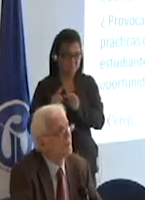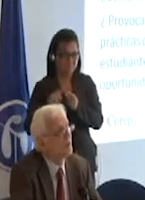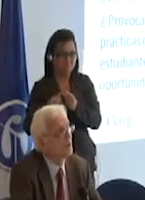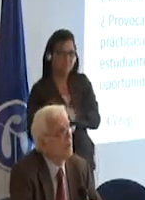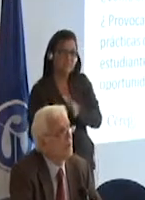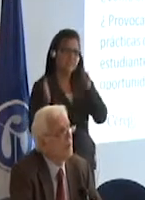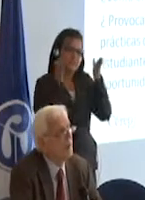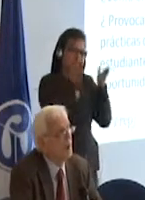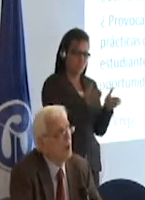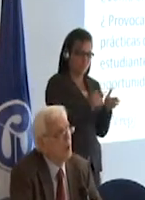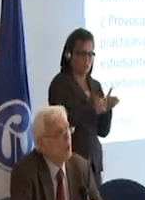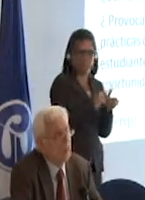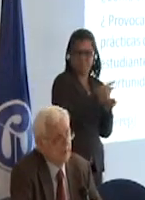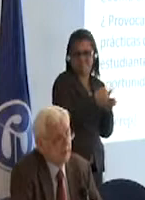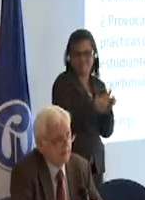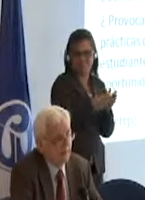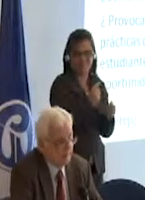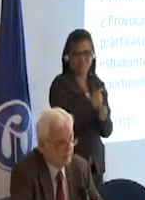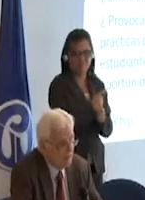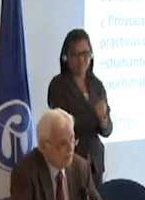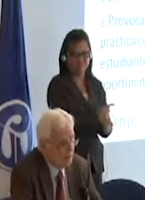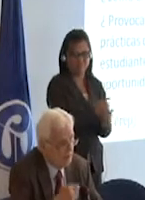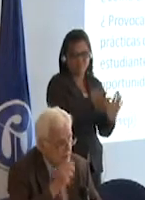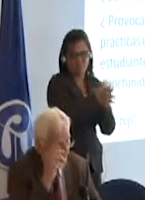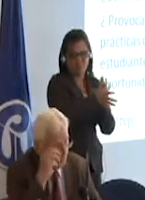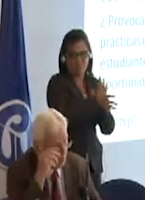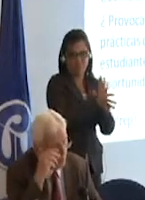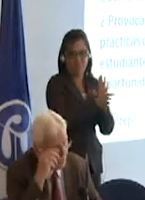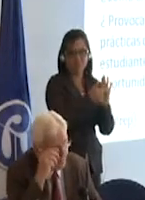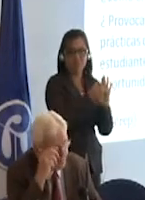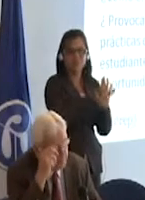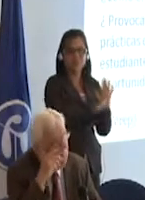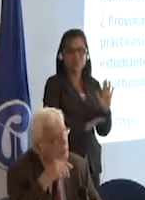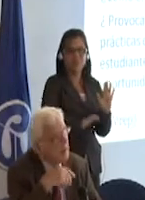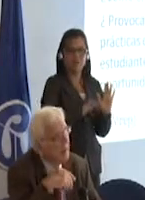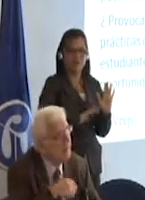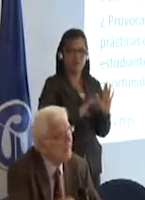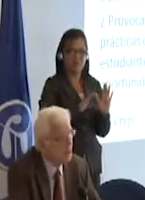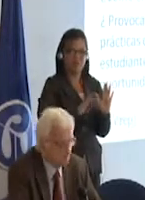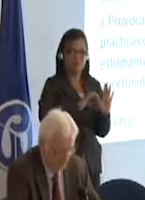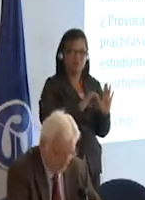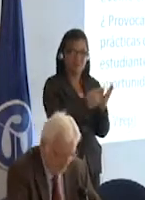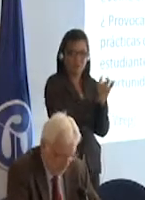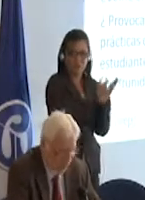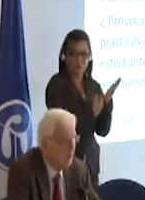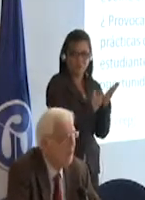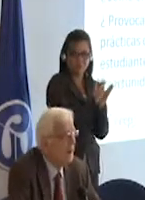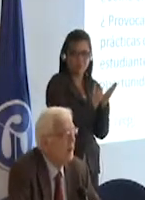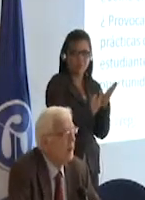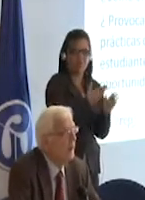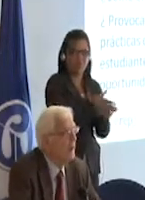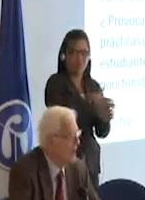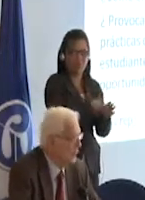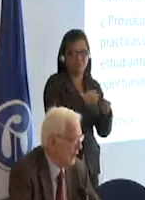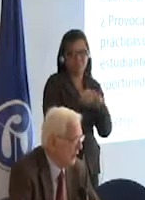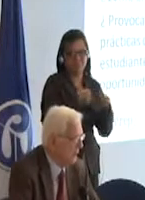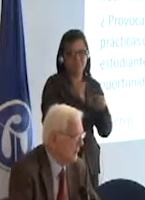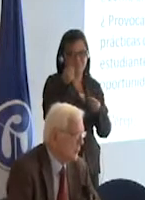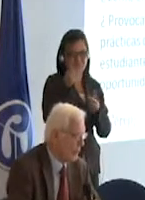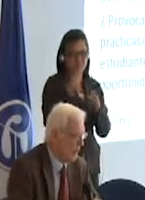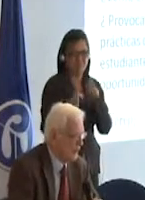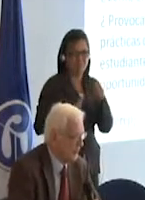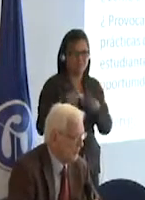je présenterai les caractéristiques de l'enquête, la méthode utilisée, et dans